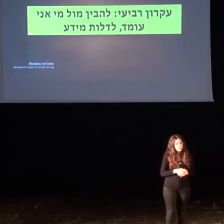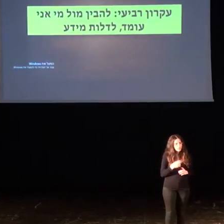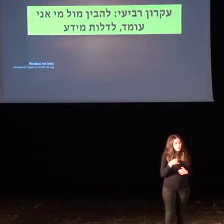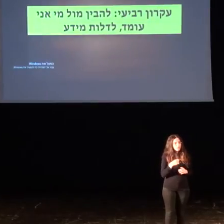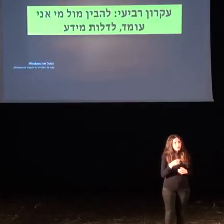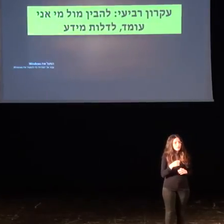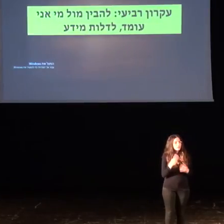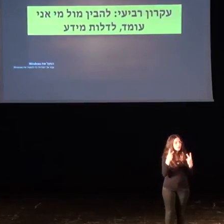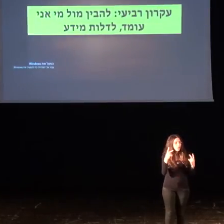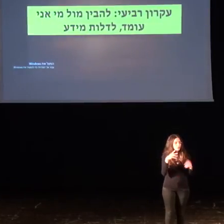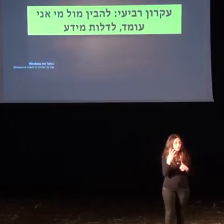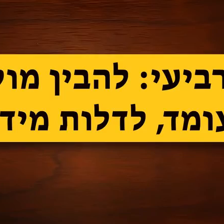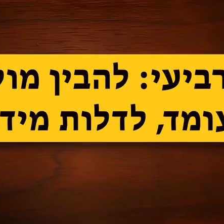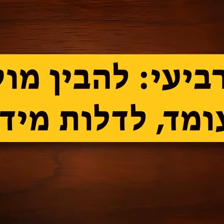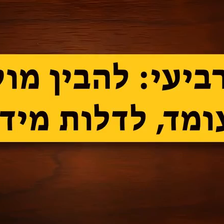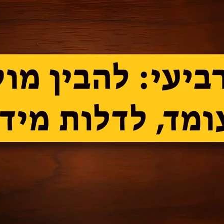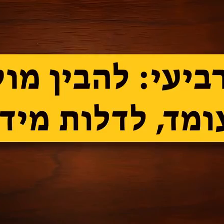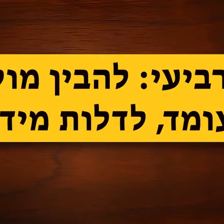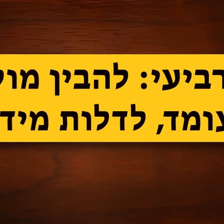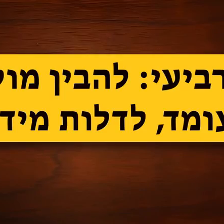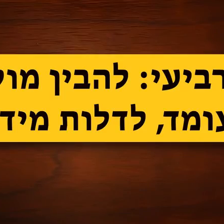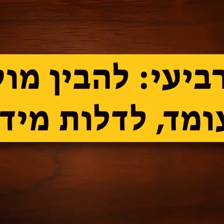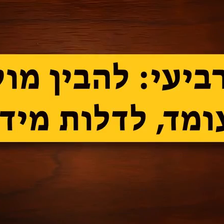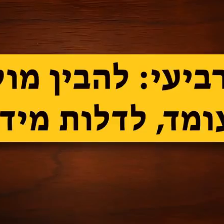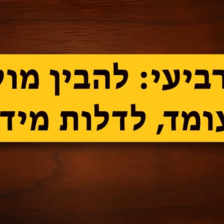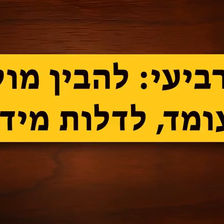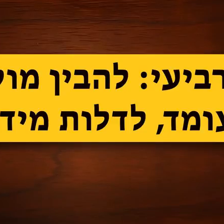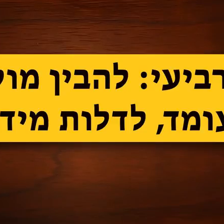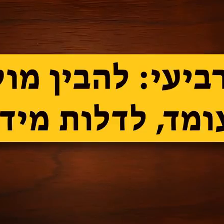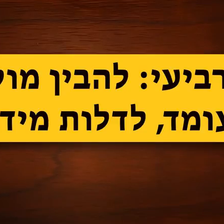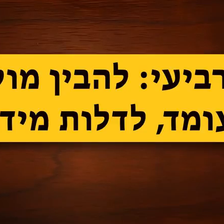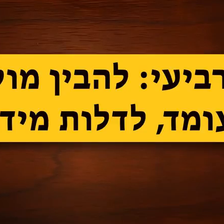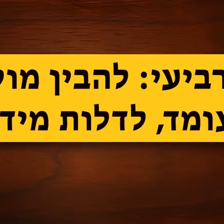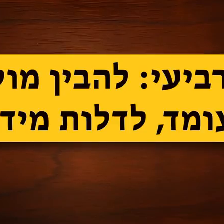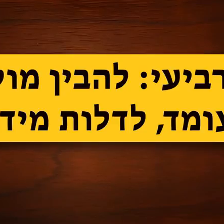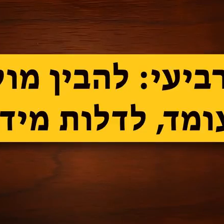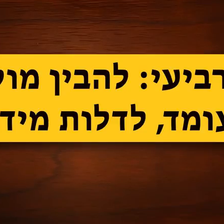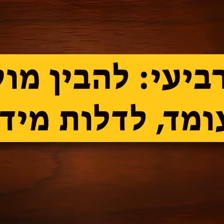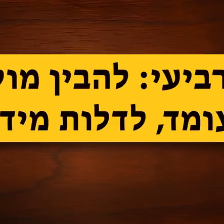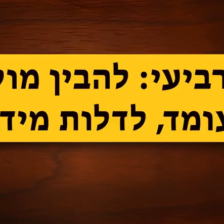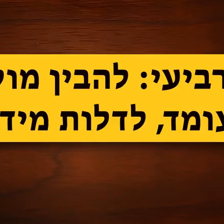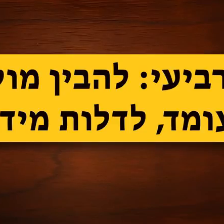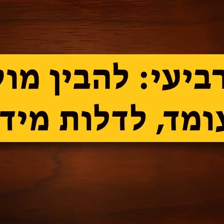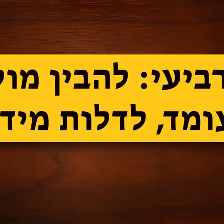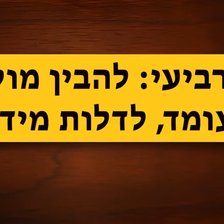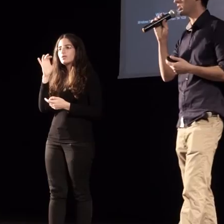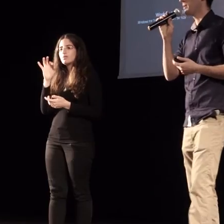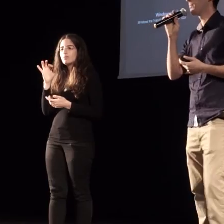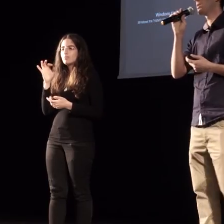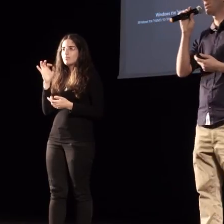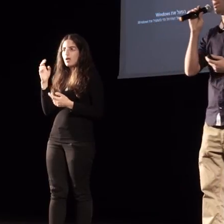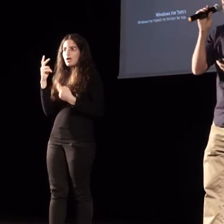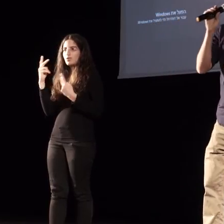עיקרון רביעי, להבין מול מי אני עומד. זה, קצת דיברנו על זה, אני חושב שהנקודה של זה